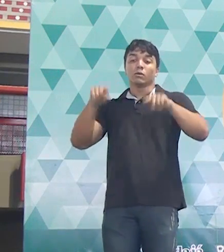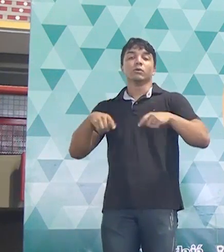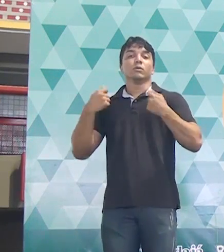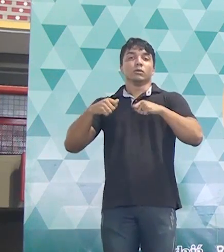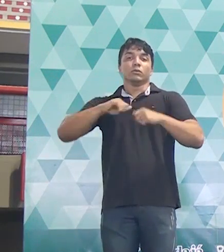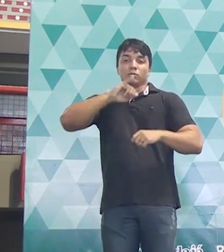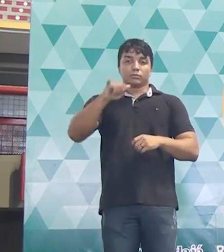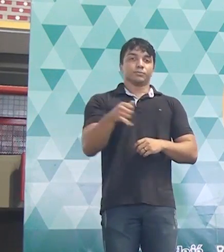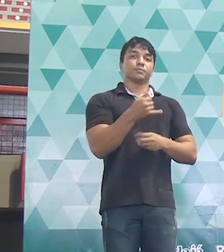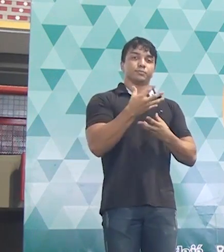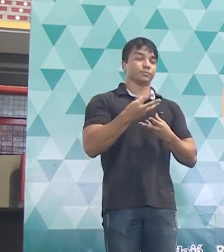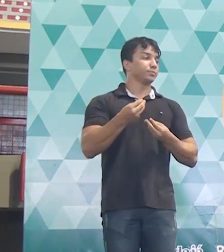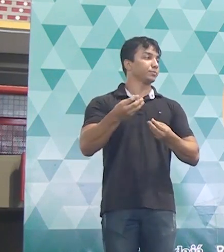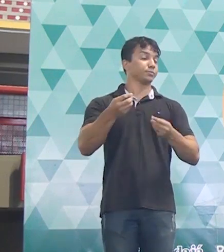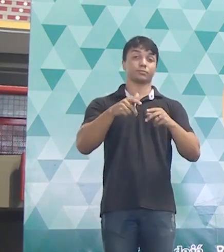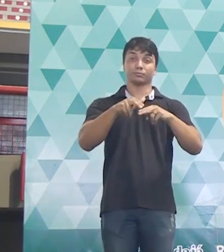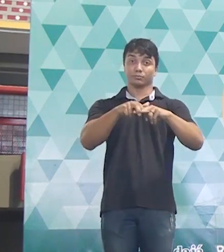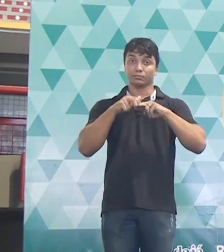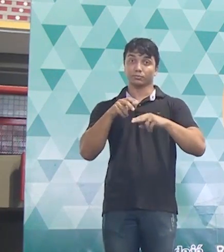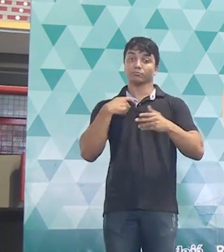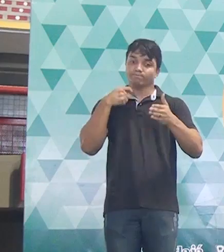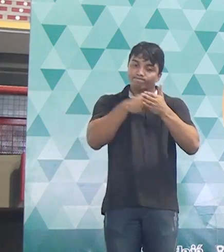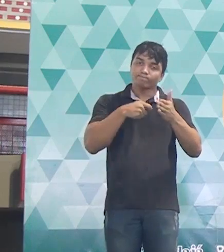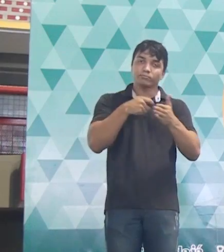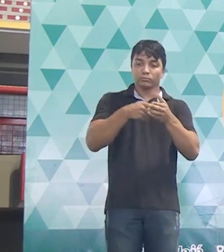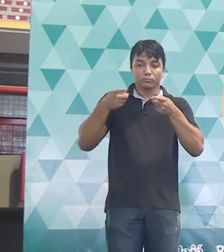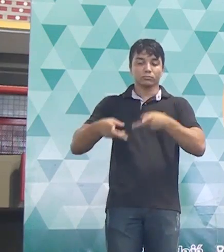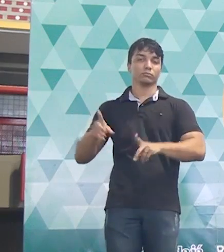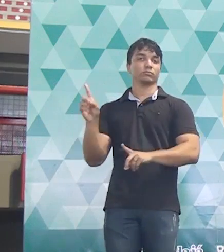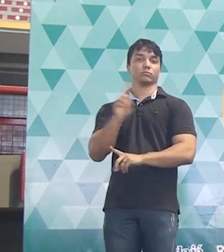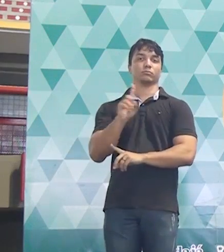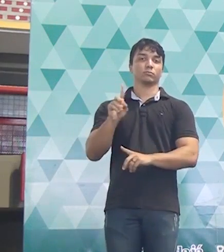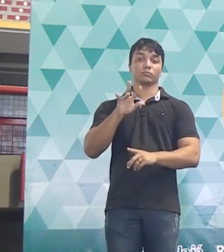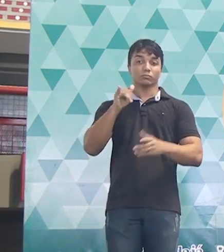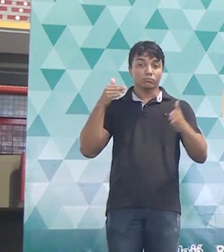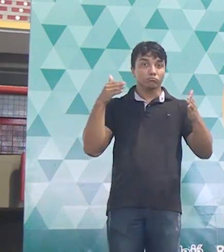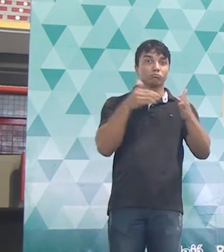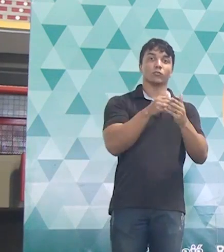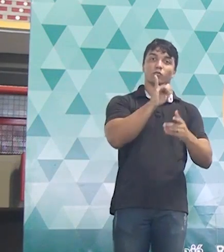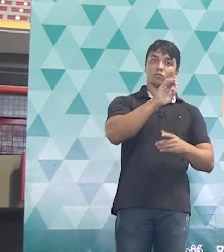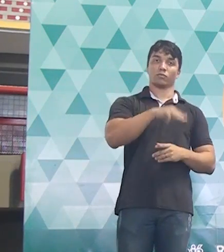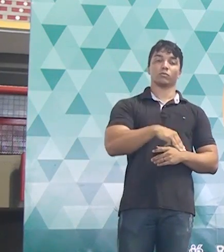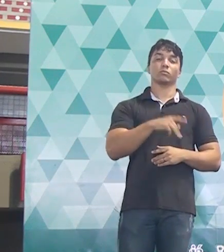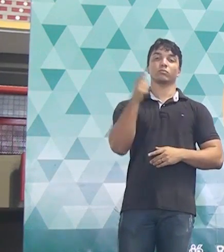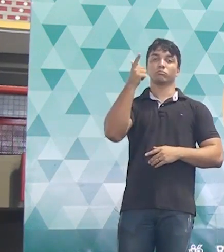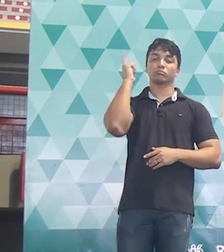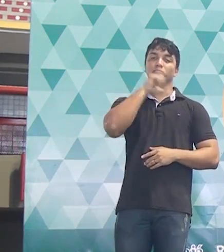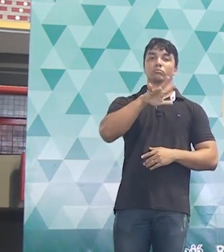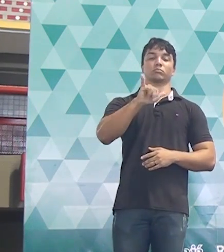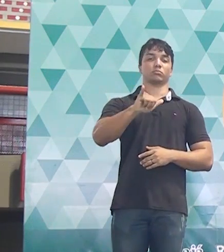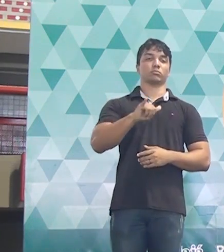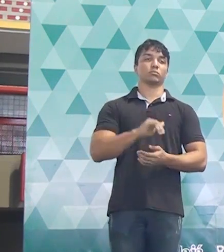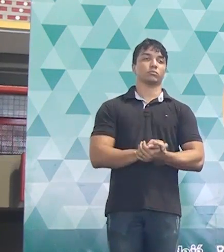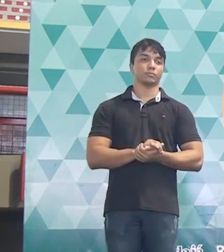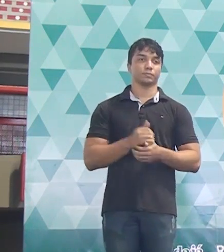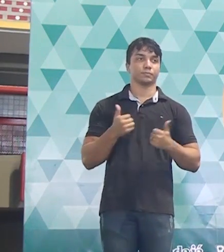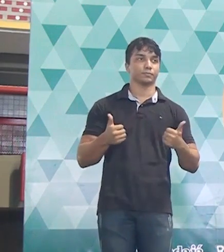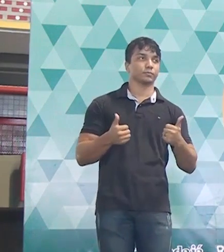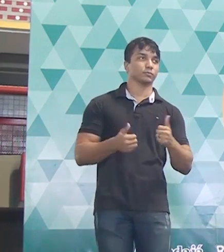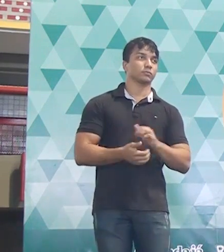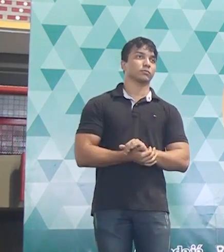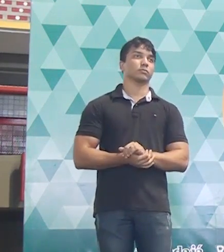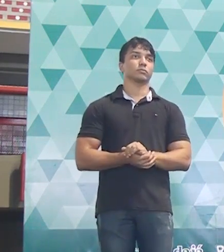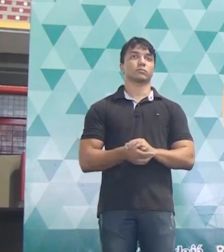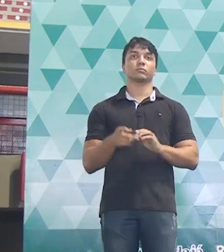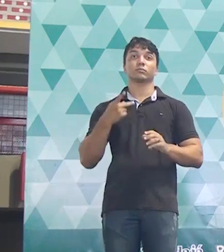aproveitado. Então persistam, insistam, não desistam, vão até o final, vocês serão recompensados, tá bom?